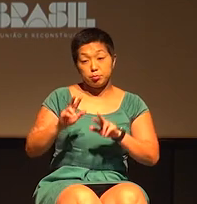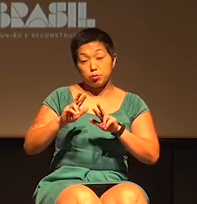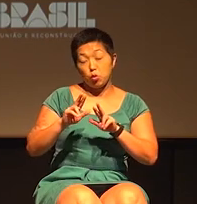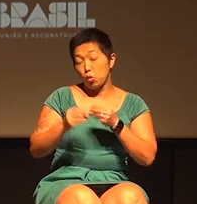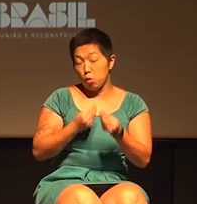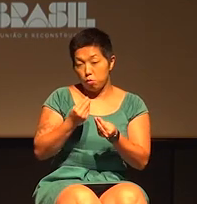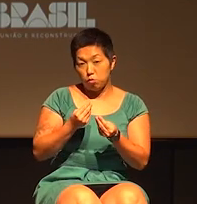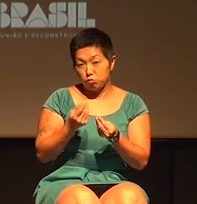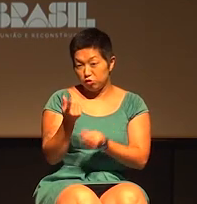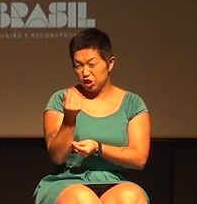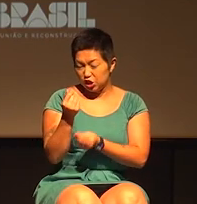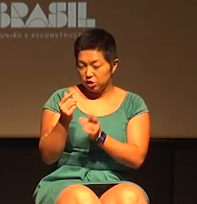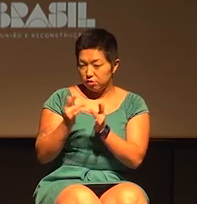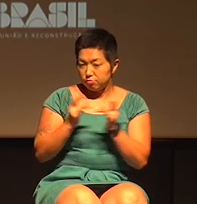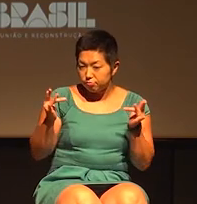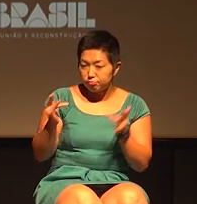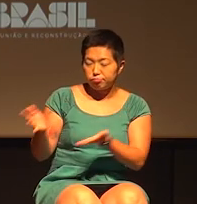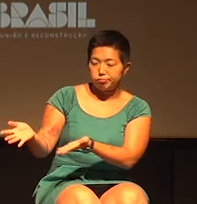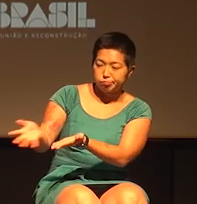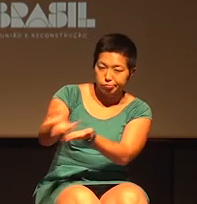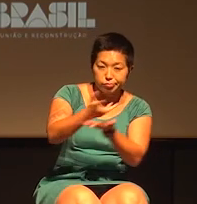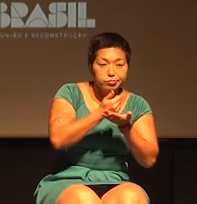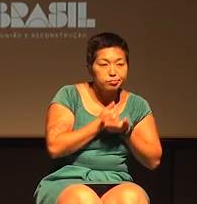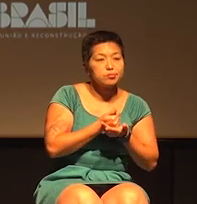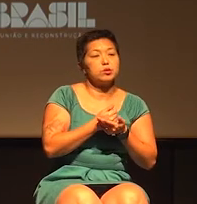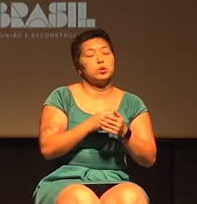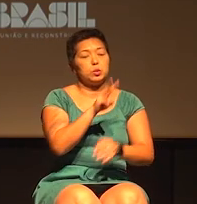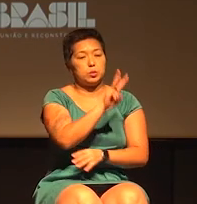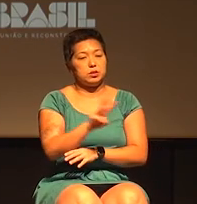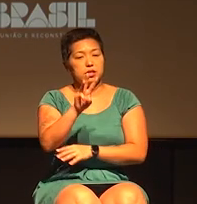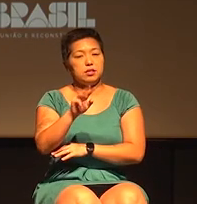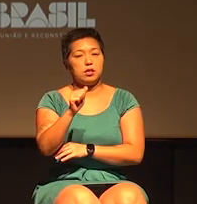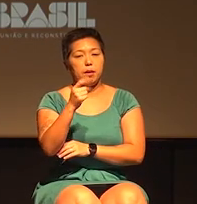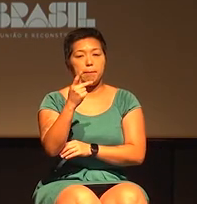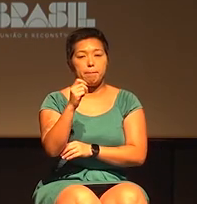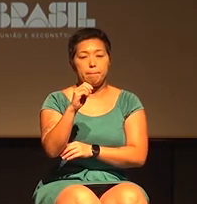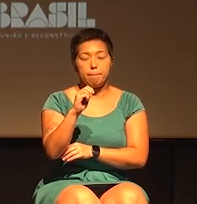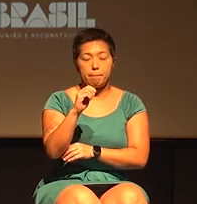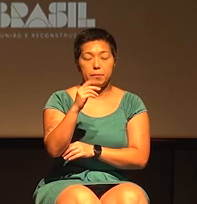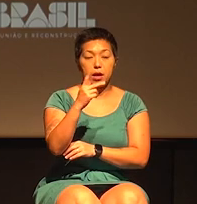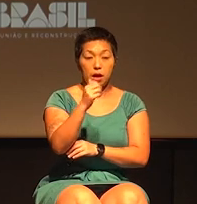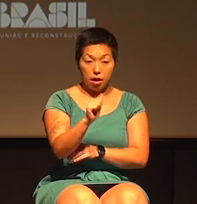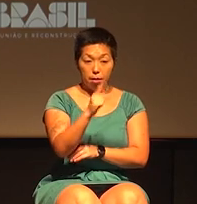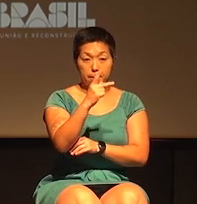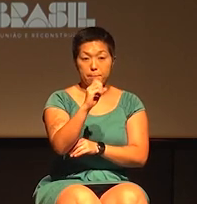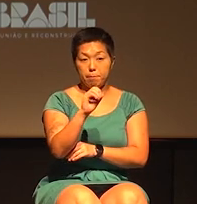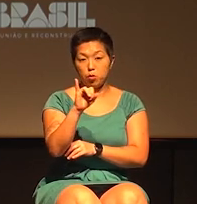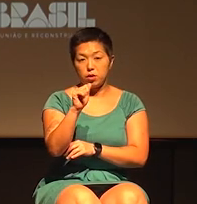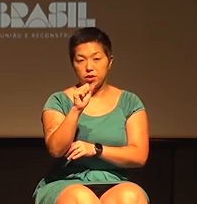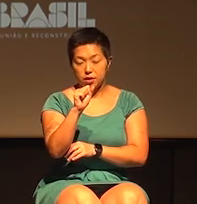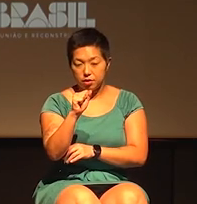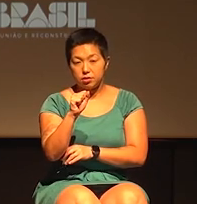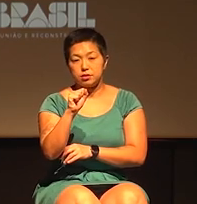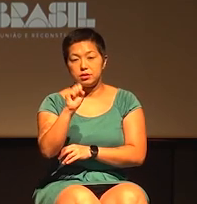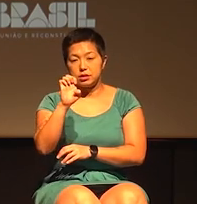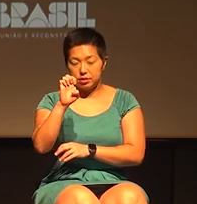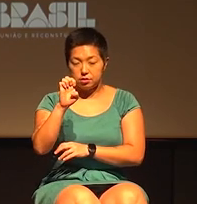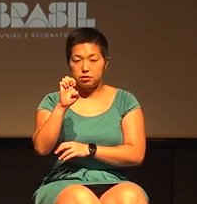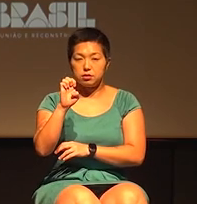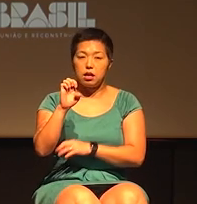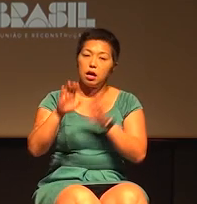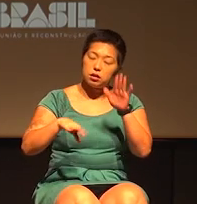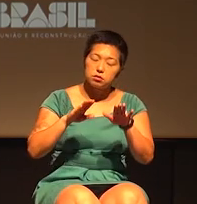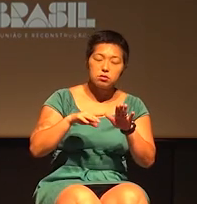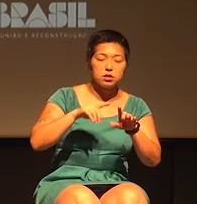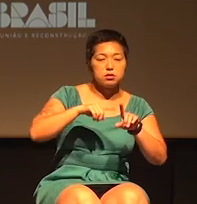né do do site do apoia né que uma galera que comparece mesmo cai um pouco mas a gente vai